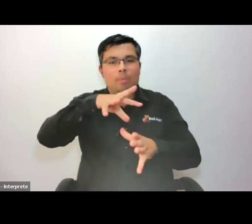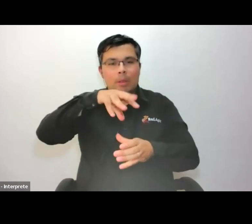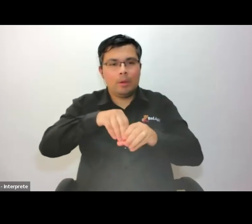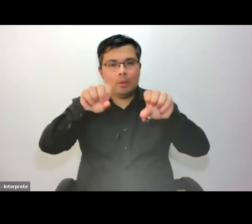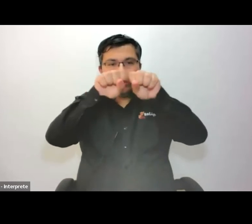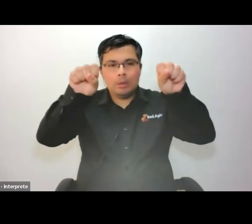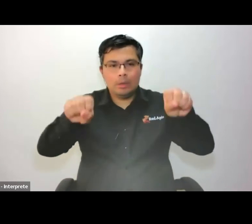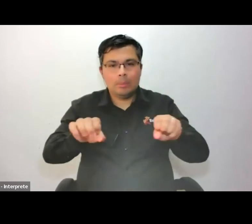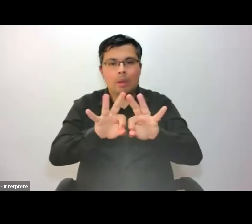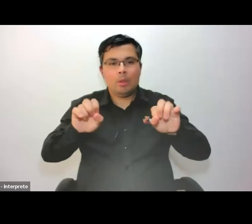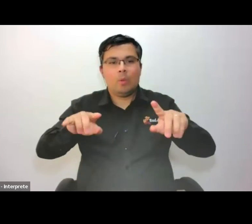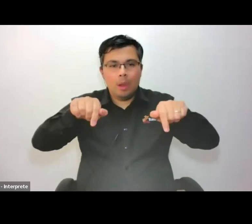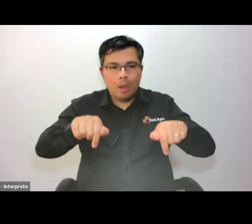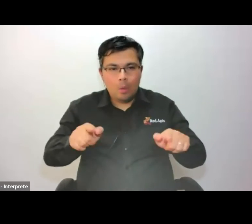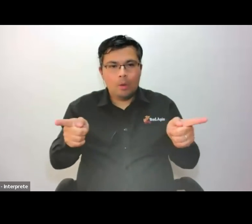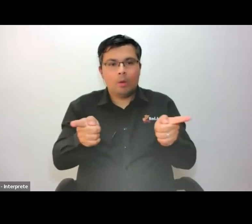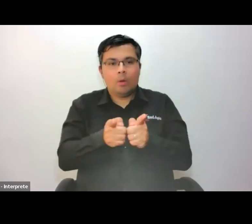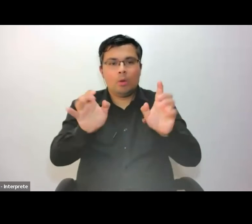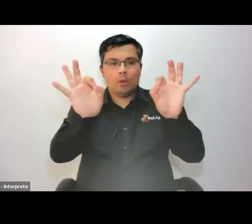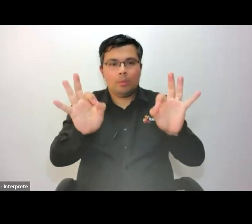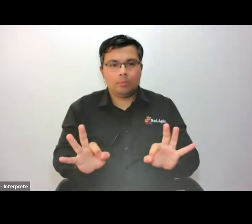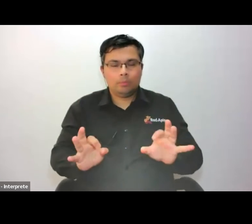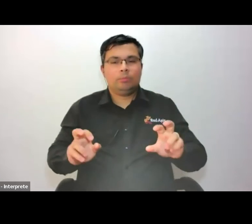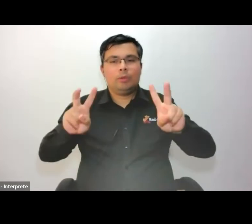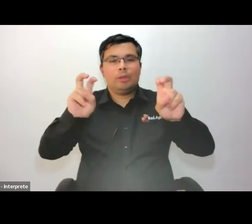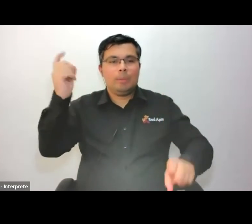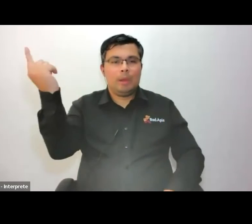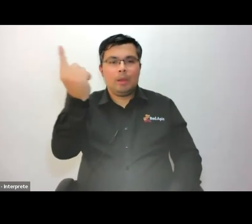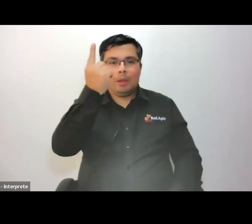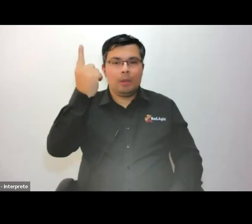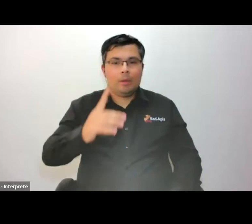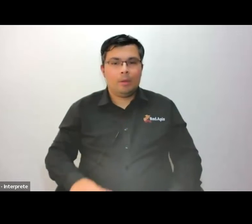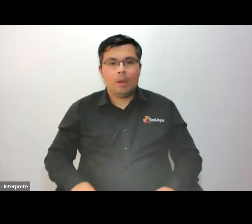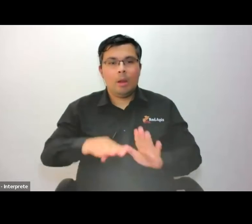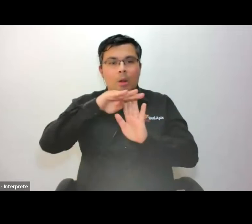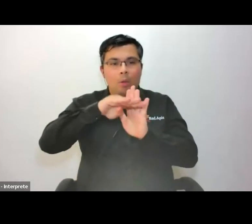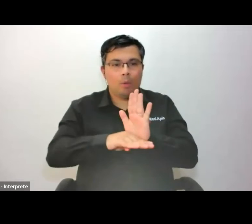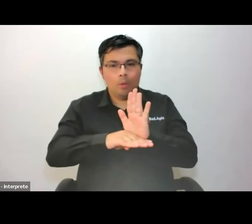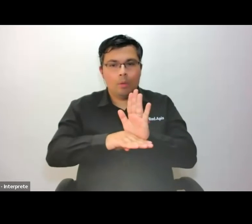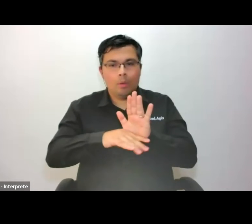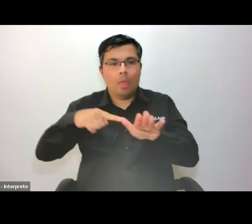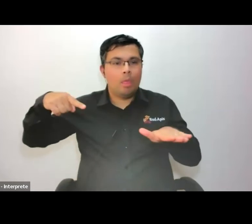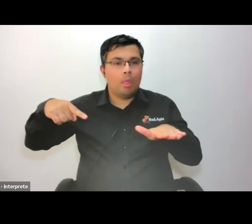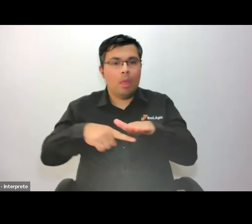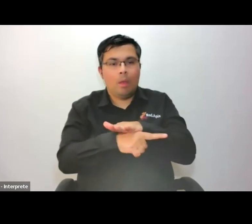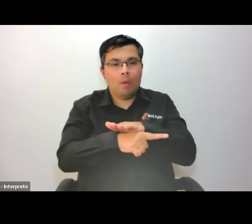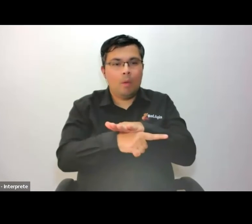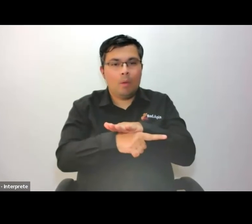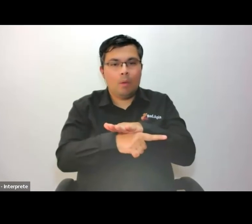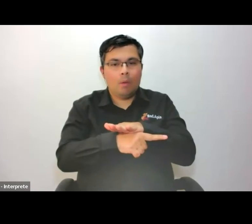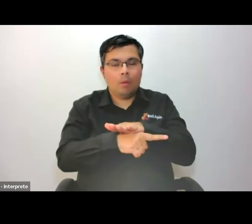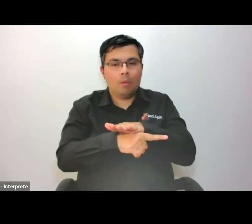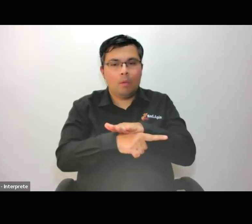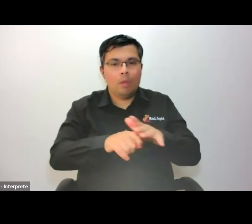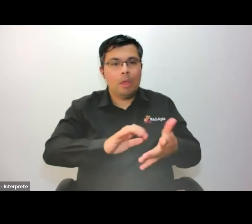pequeña explicación. De forma general, los procedimientos de admisión en, los sistemas, en todos los